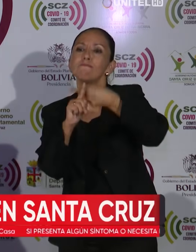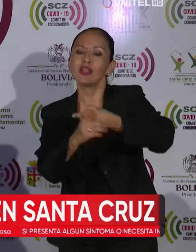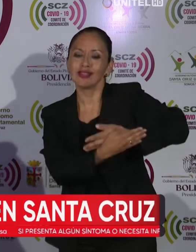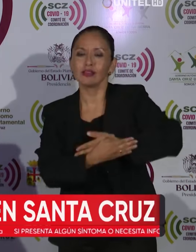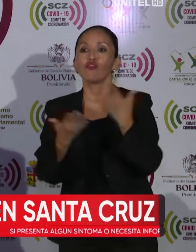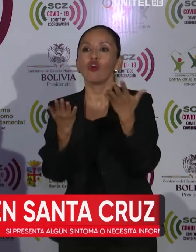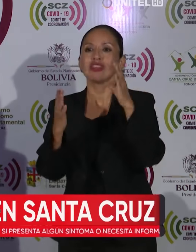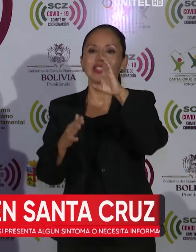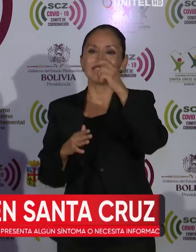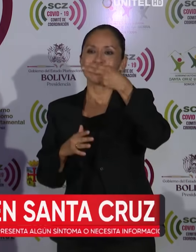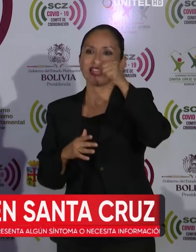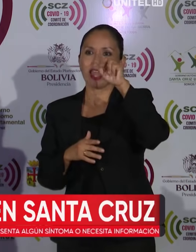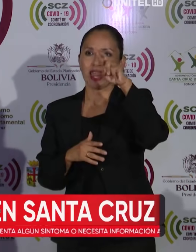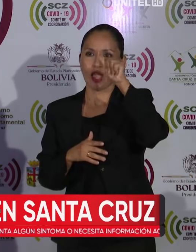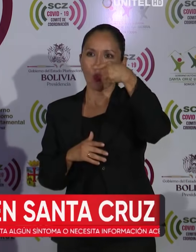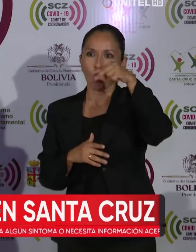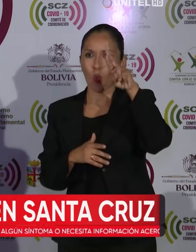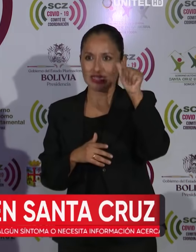de Charagua,